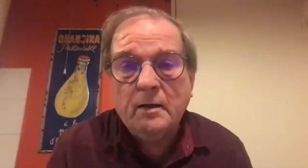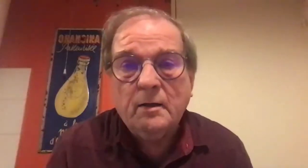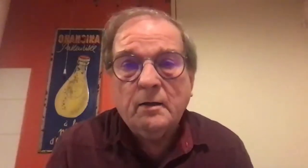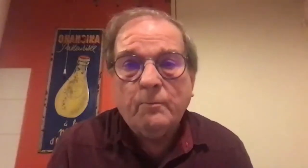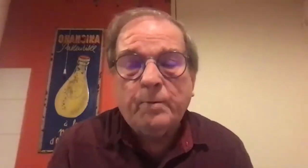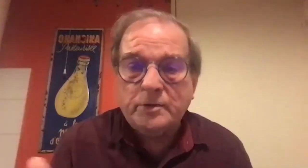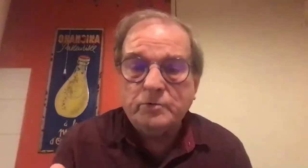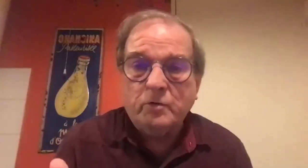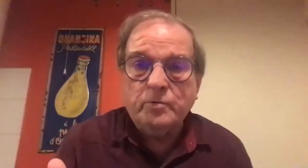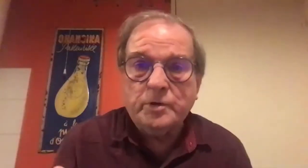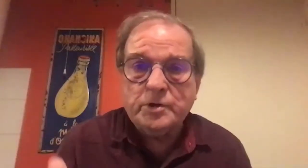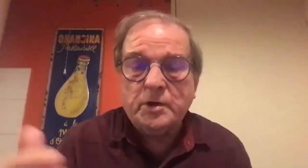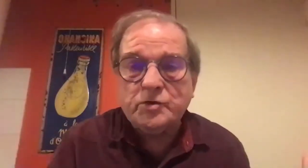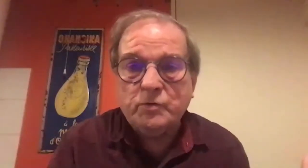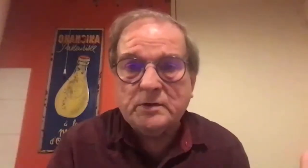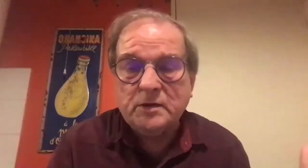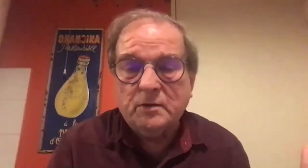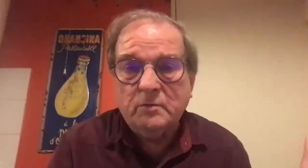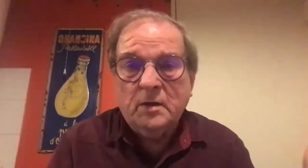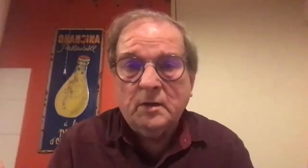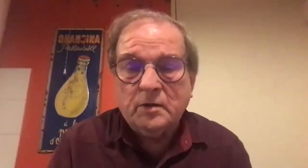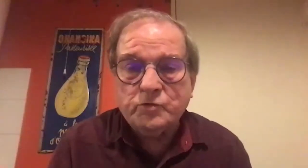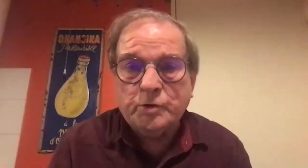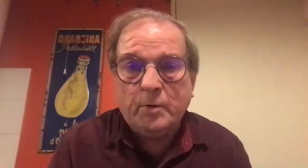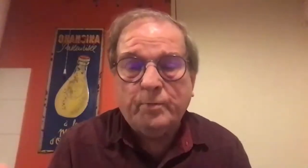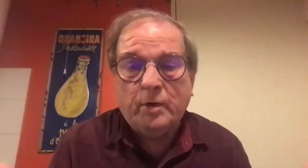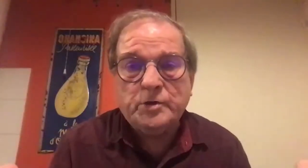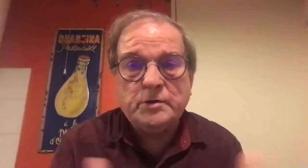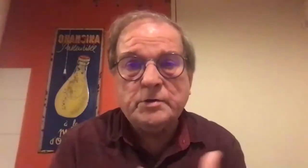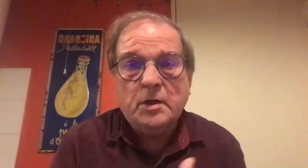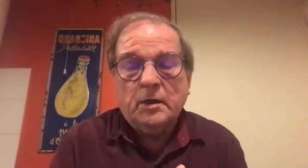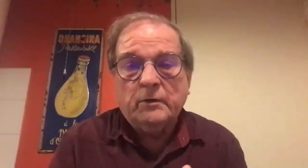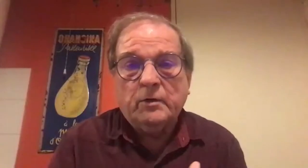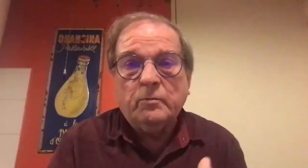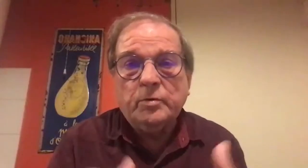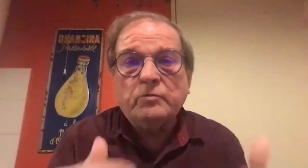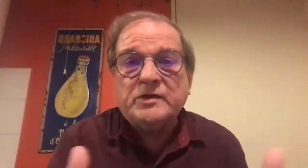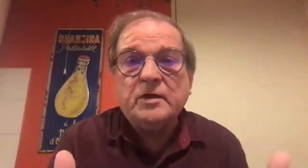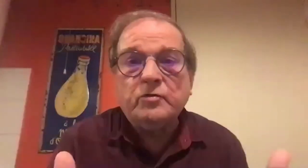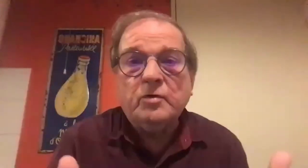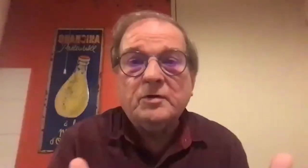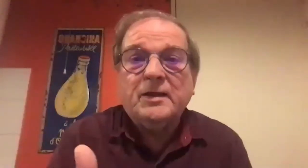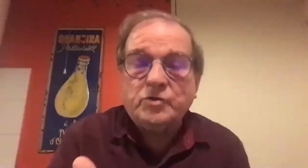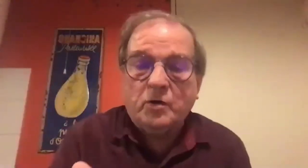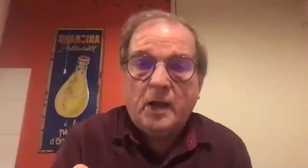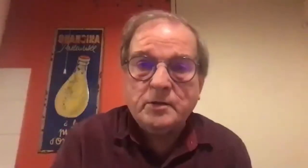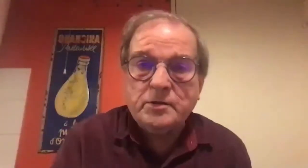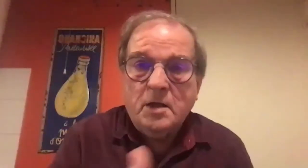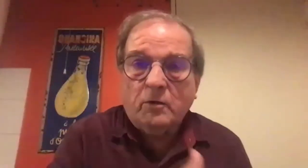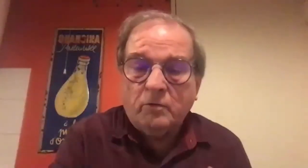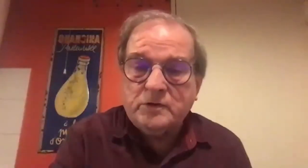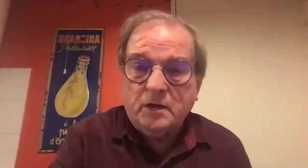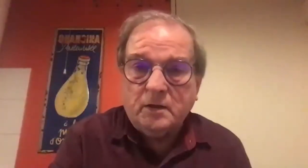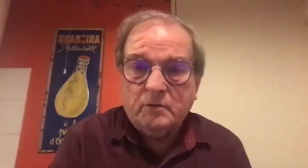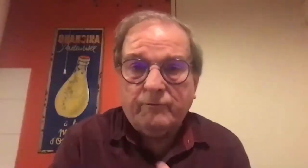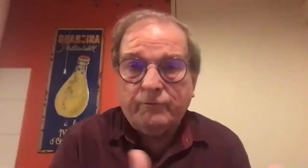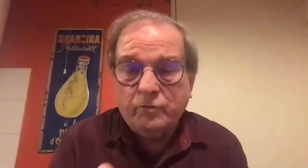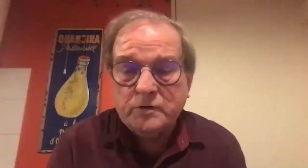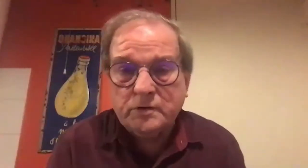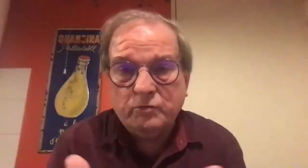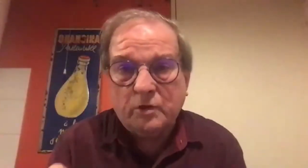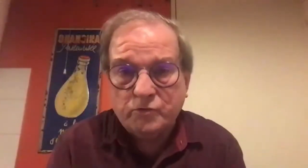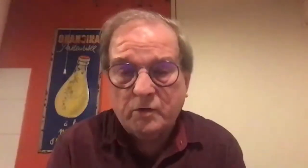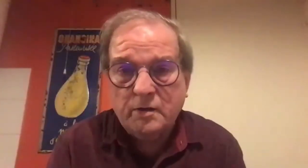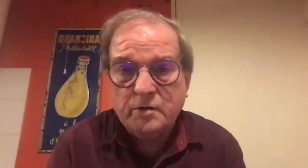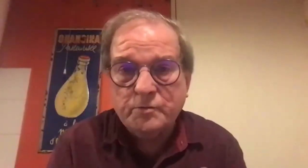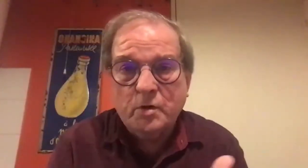deslegitimar o Partido Comunista e a sua ação e as suas propostas como não sendo nacionais, considerando a